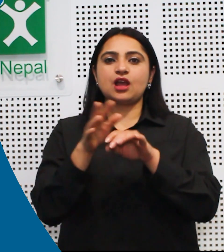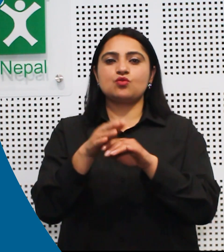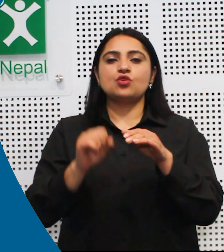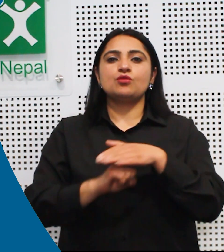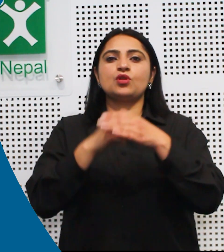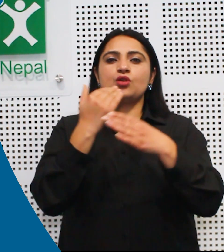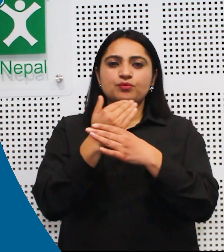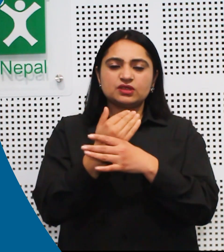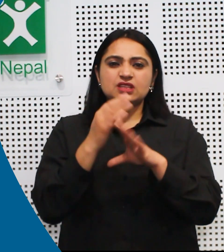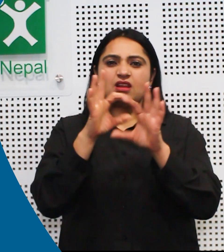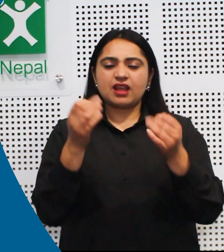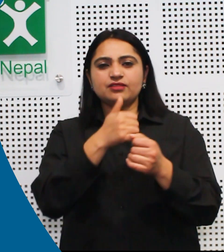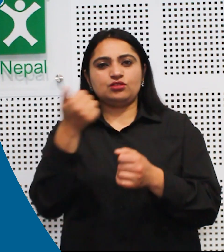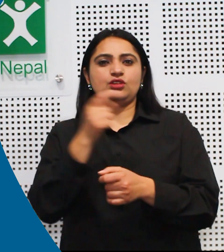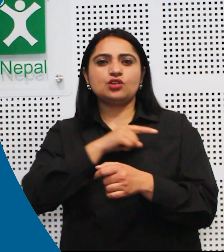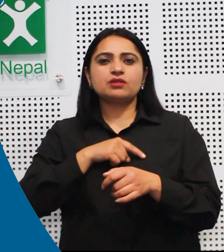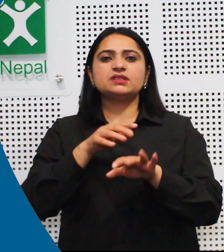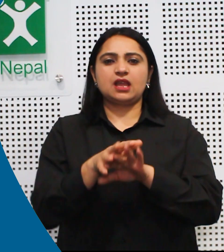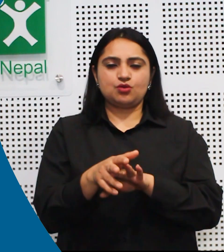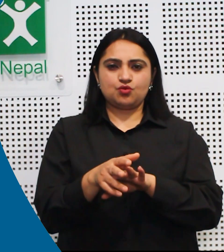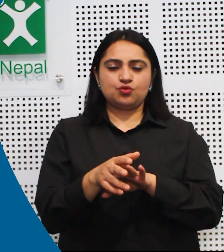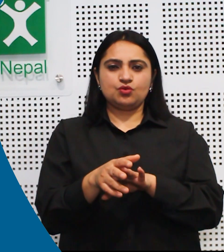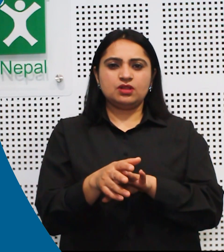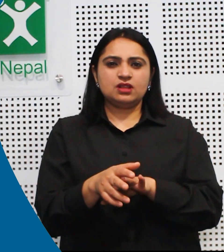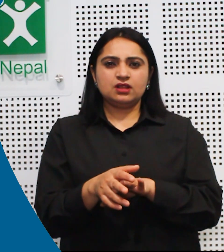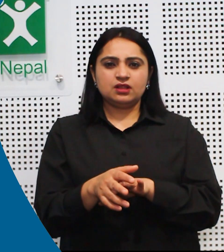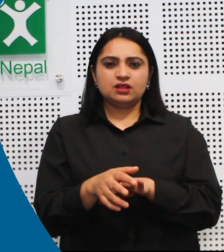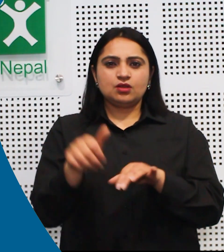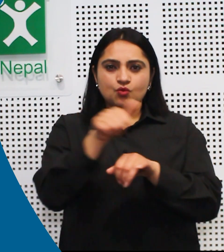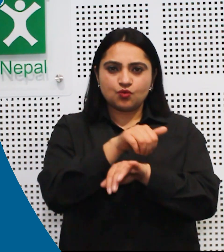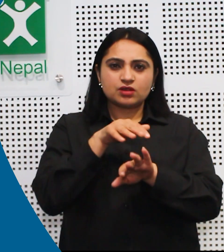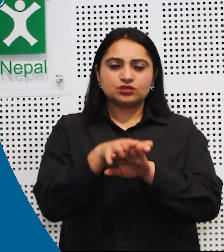प्रशासकीय लगायत अन्य कर्मचारीहरू हैन, यिनीहरूसँगकै बढी